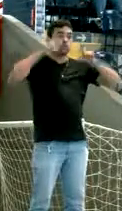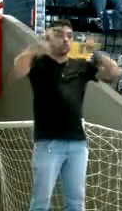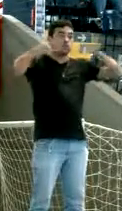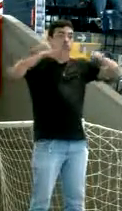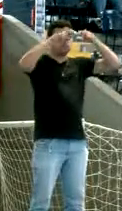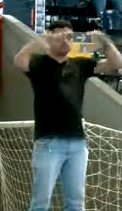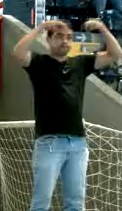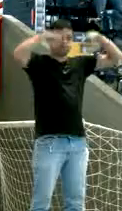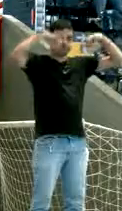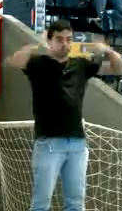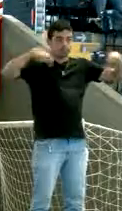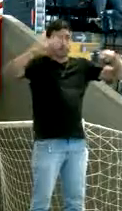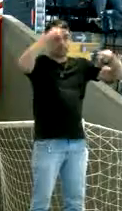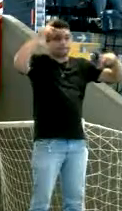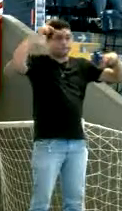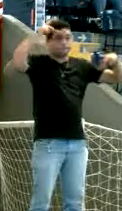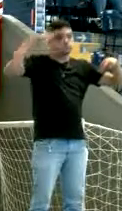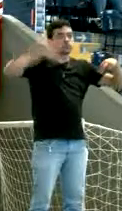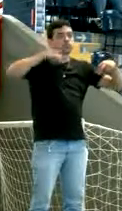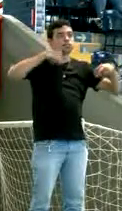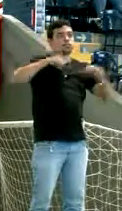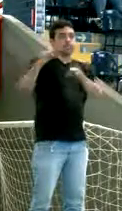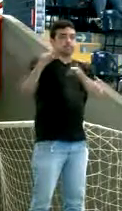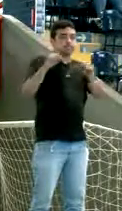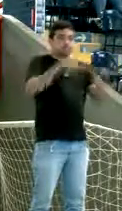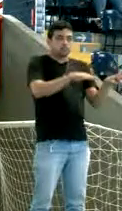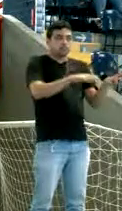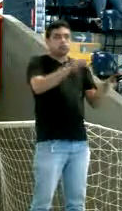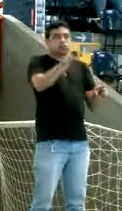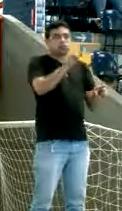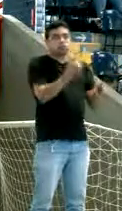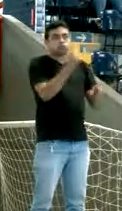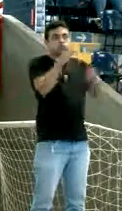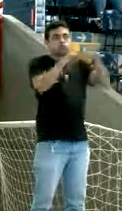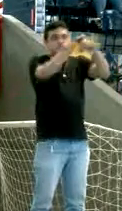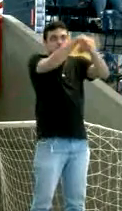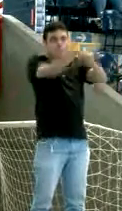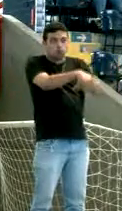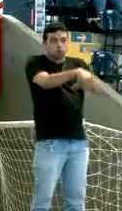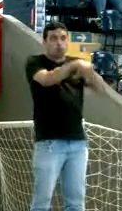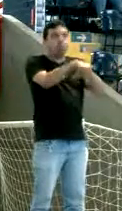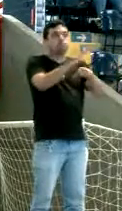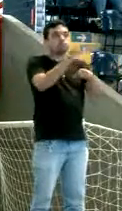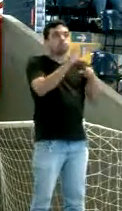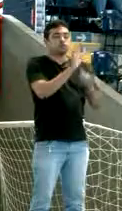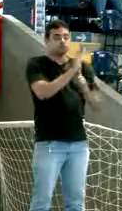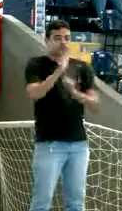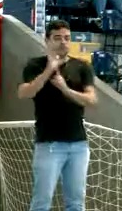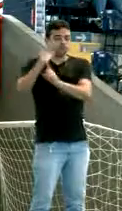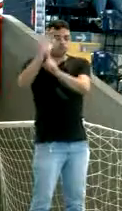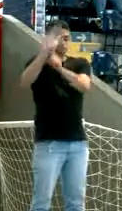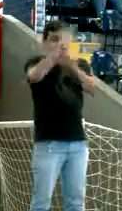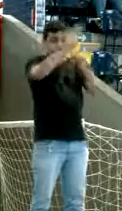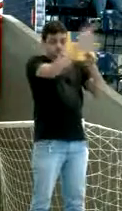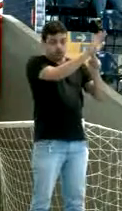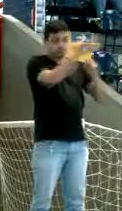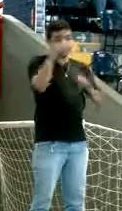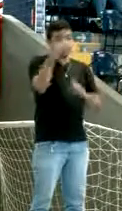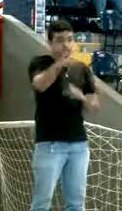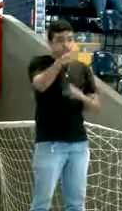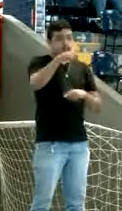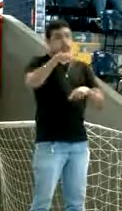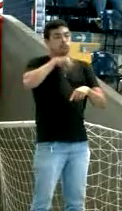em que as pessoas se reuniam determinado dia da semana, à noite, à luz de vela, e ali havia